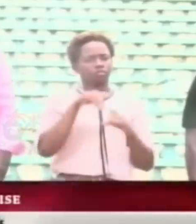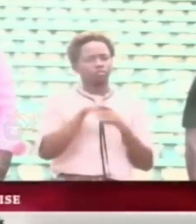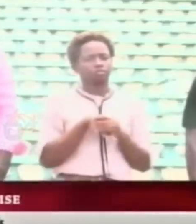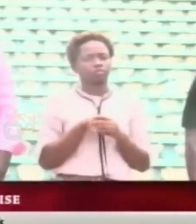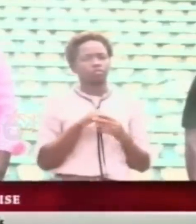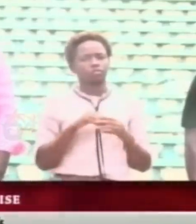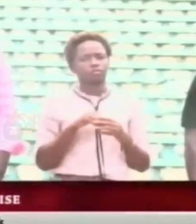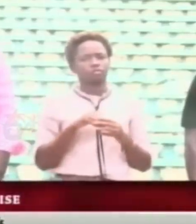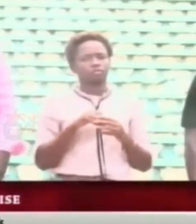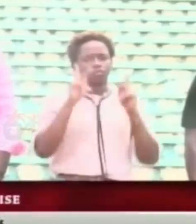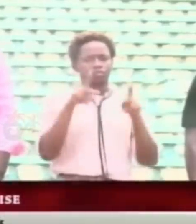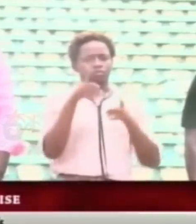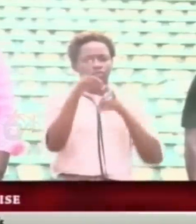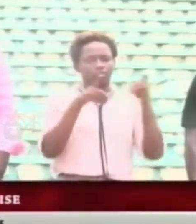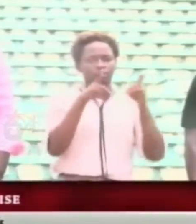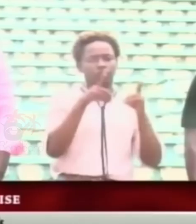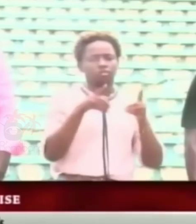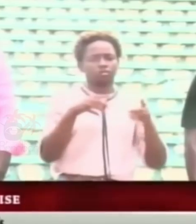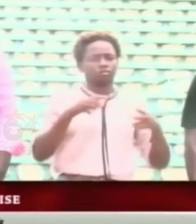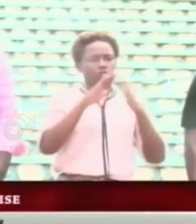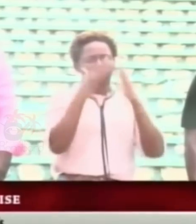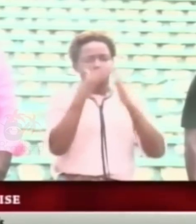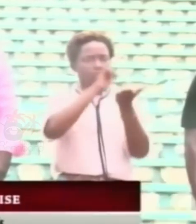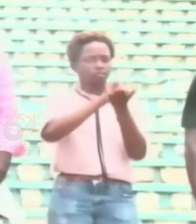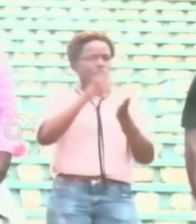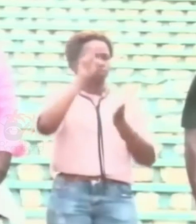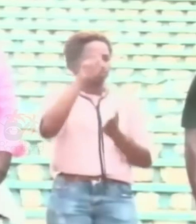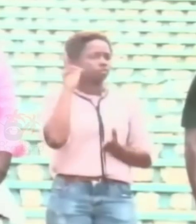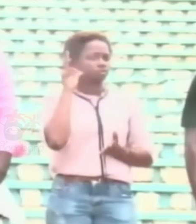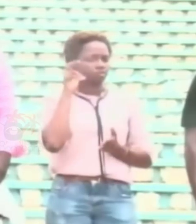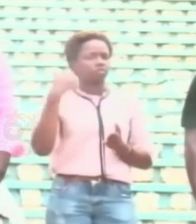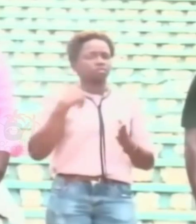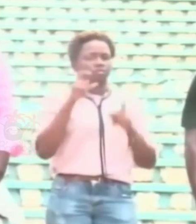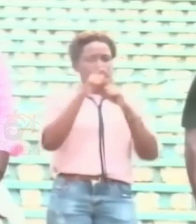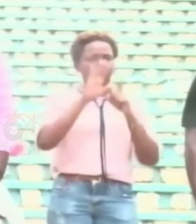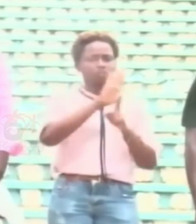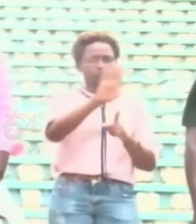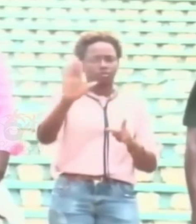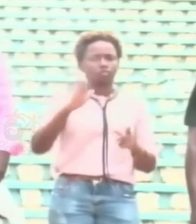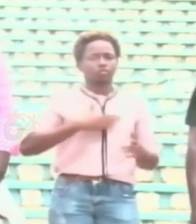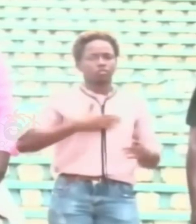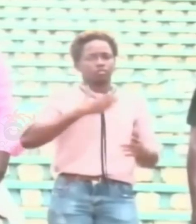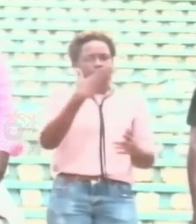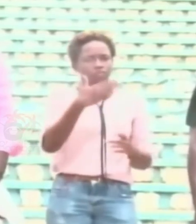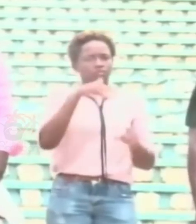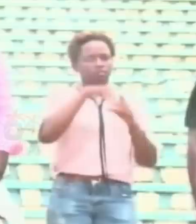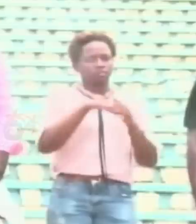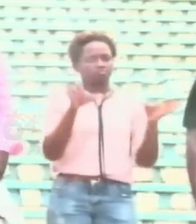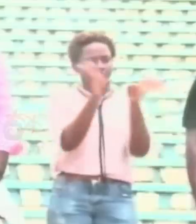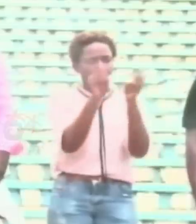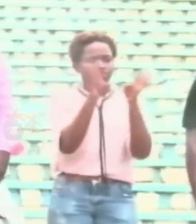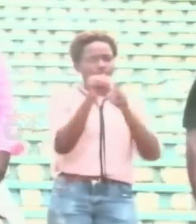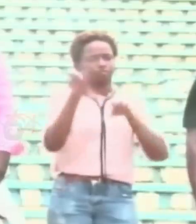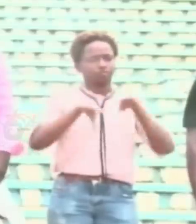Cartel qui pourrait le diriger du Chiti, ils ont même fait un mandat, ils ont fait un mot, ils ont dit, ça veut dire qu'ils sont obligés, dans une grosse